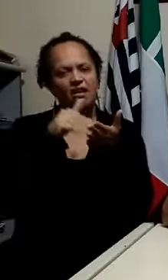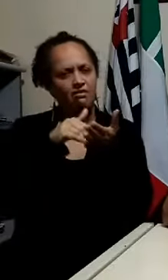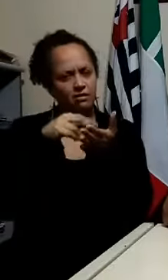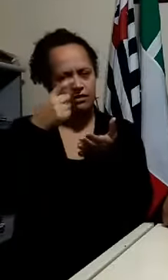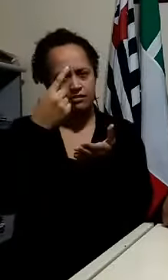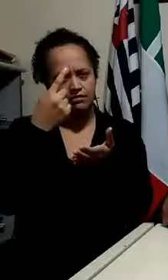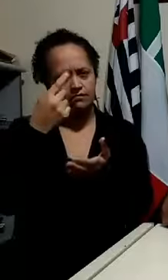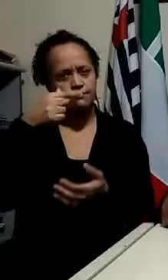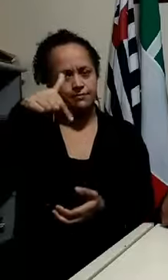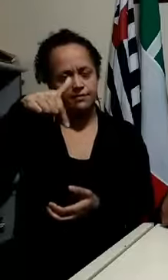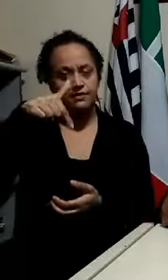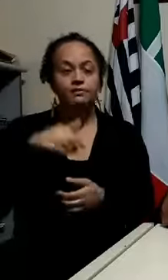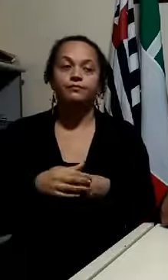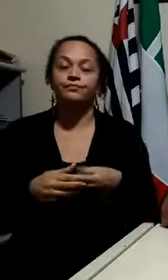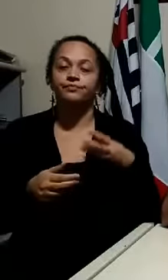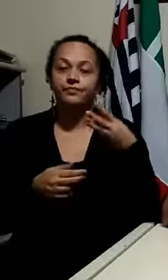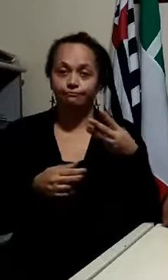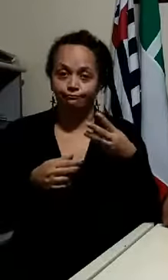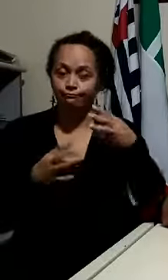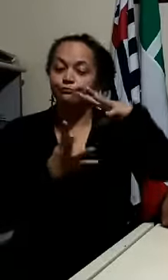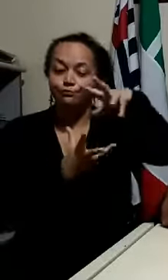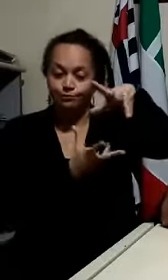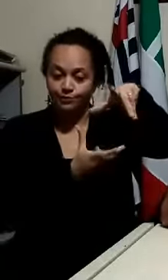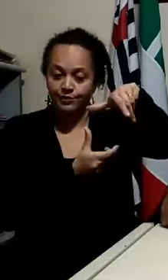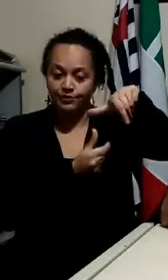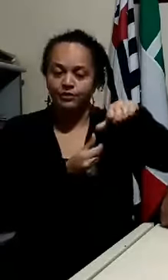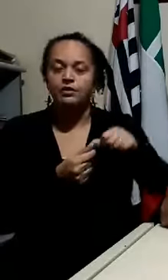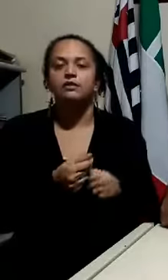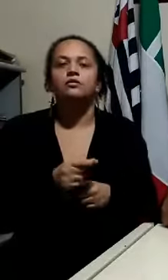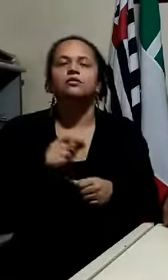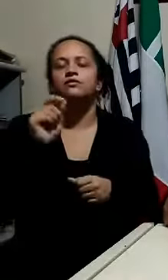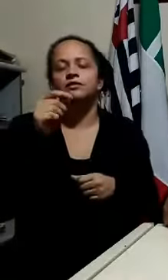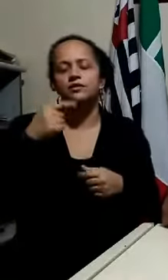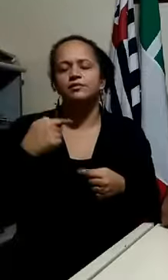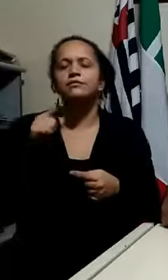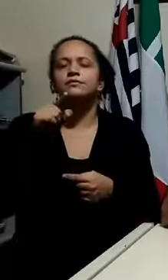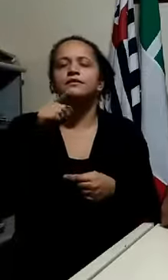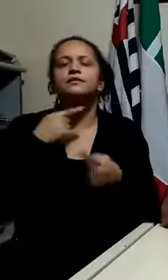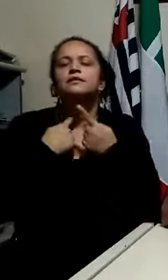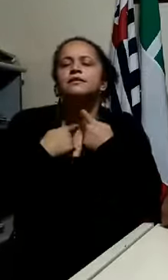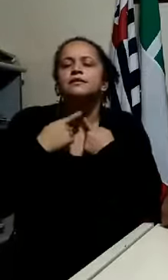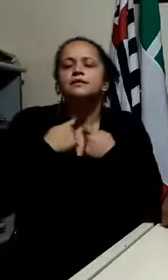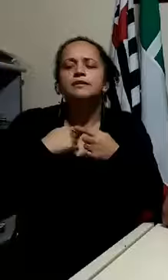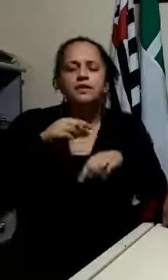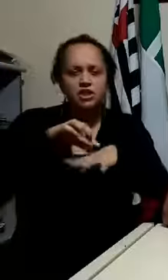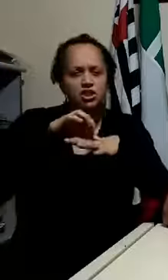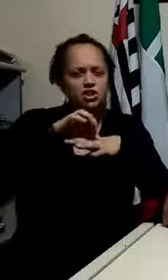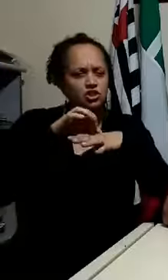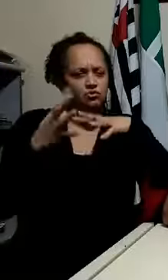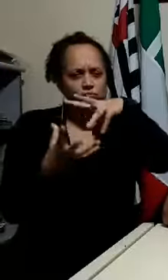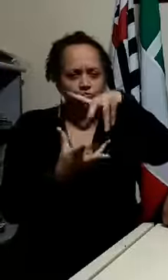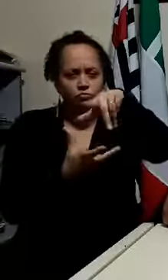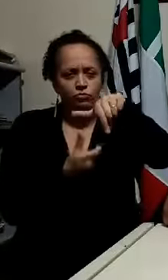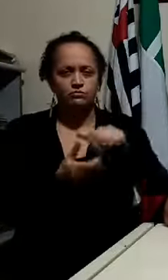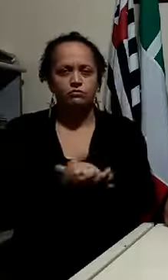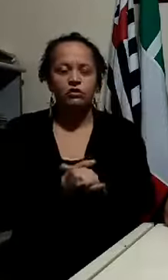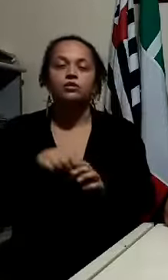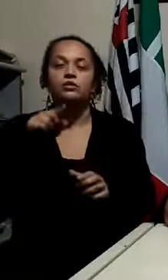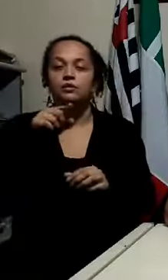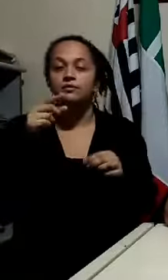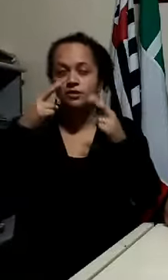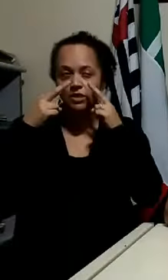é a concupiscência da carne, a concupiscência dos olhos e a soberba da vida, na verdade